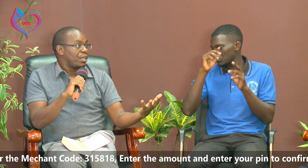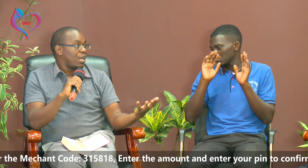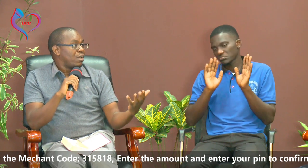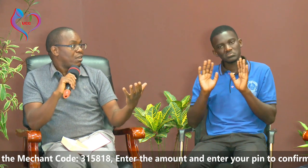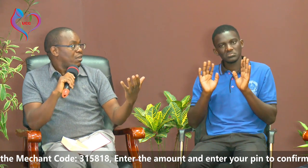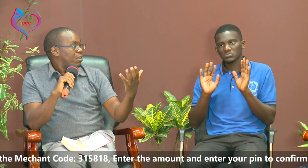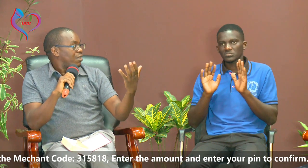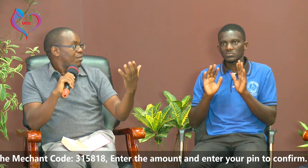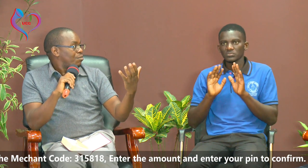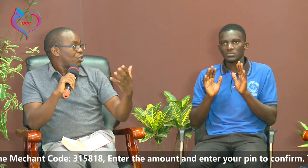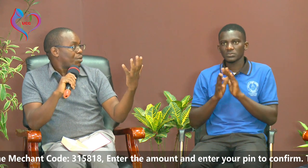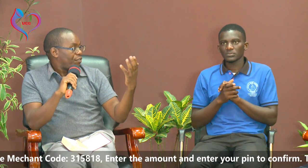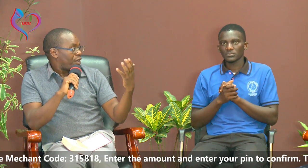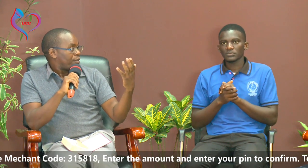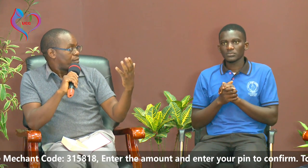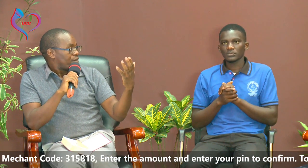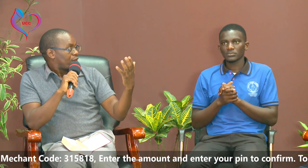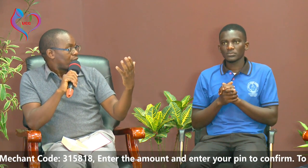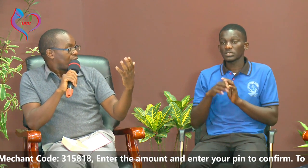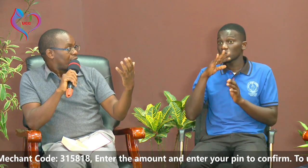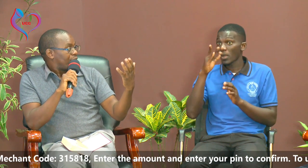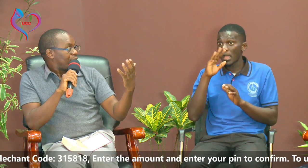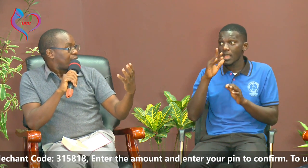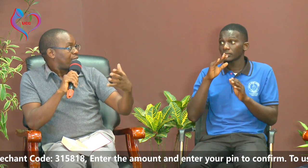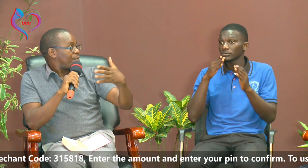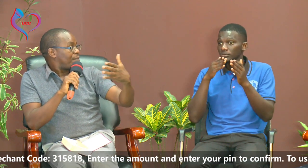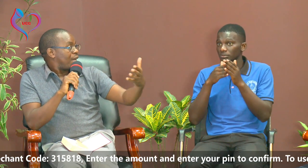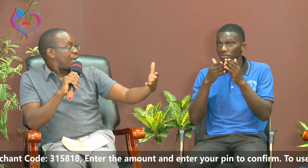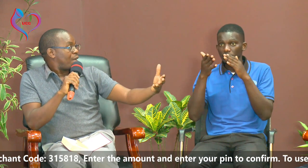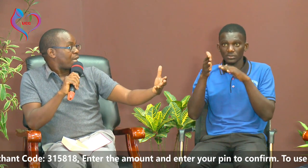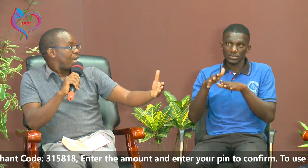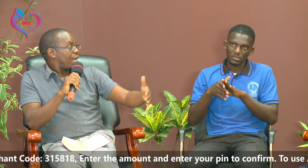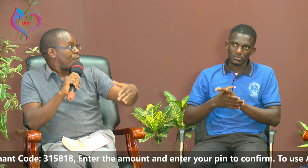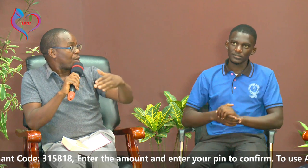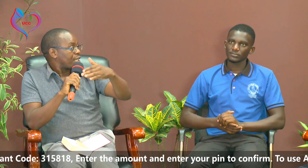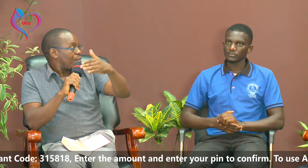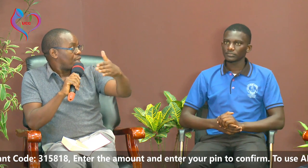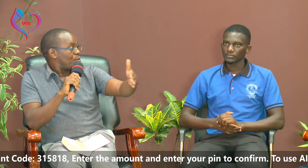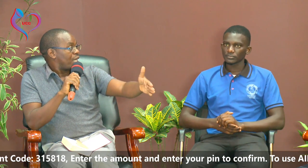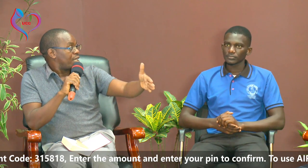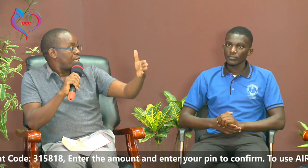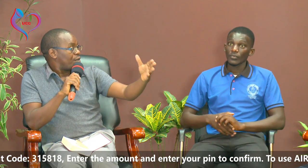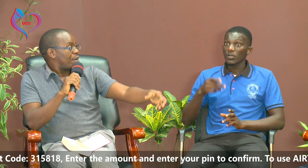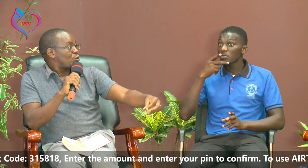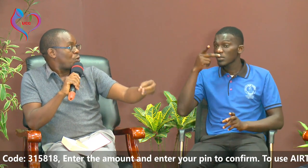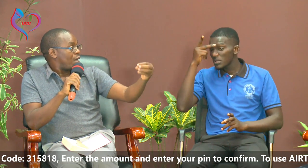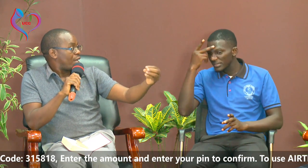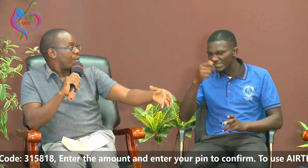ayogera bwato bwe yafa. Bazadde be bayagana atambulire mu line eyo ne bamutwala ne